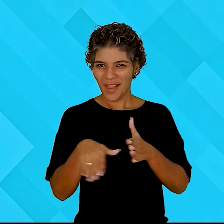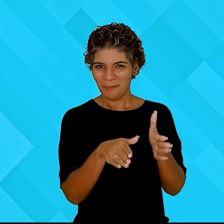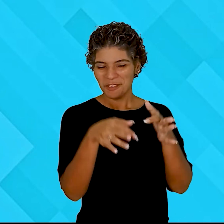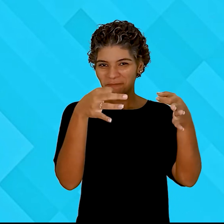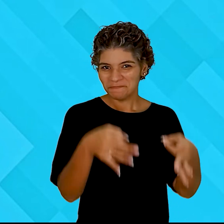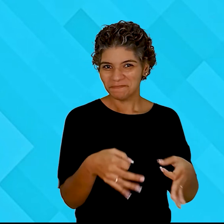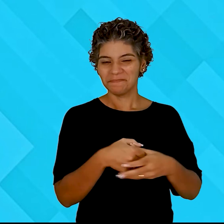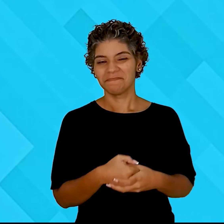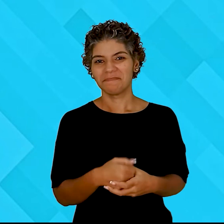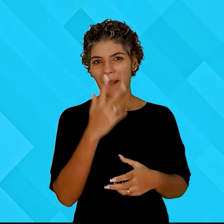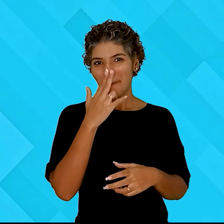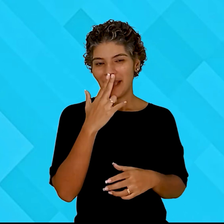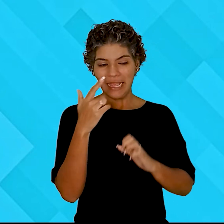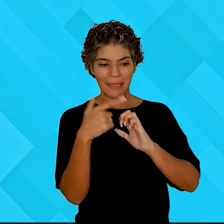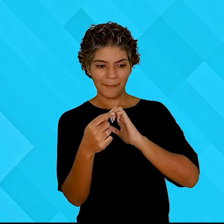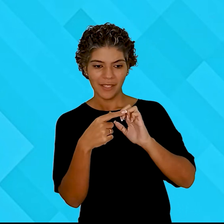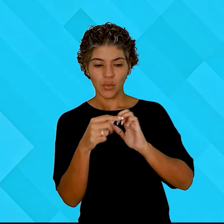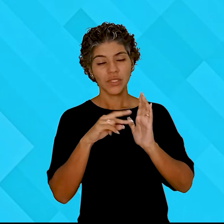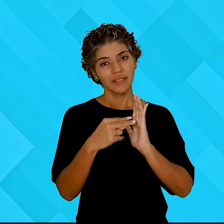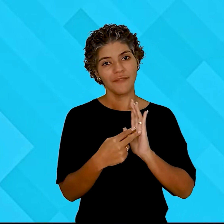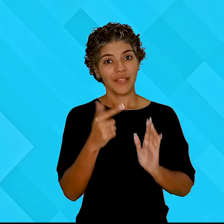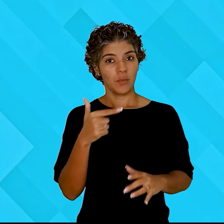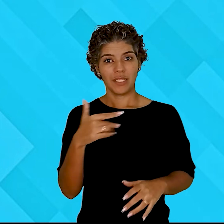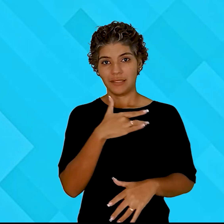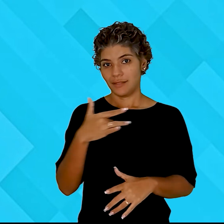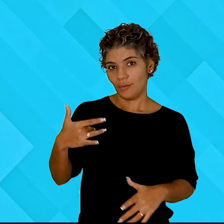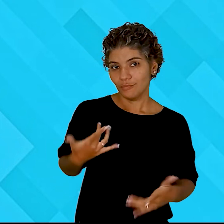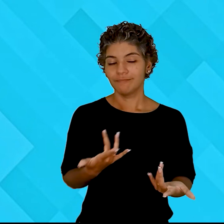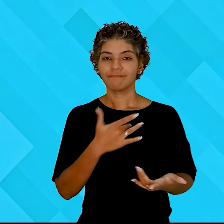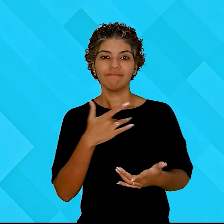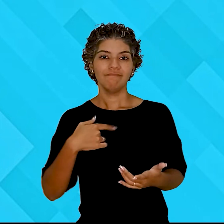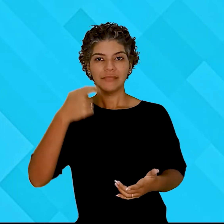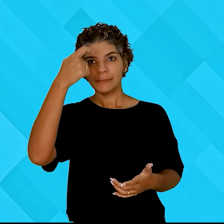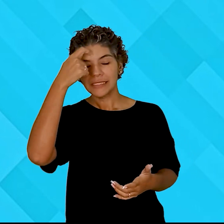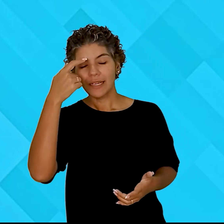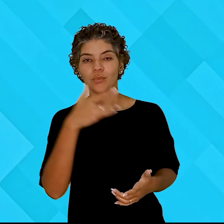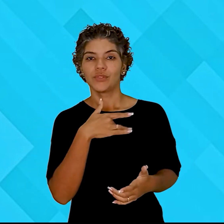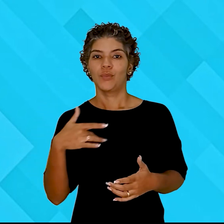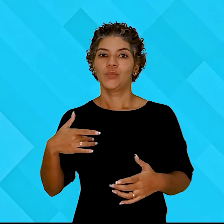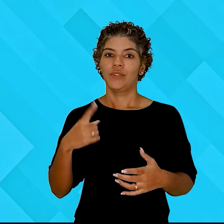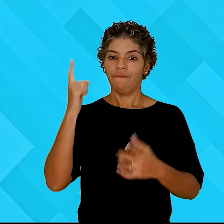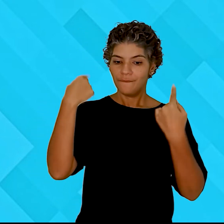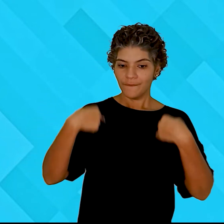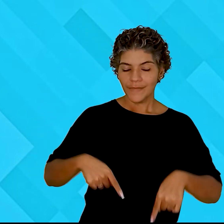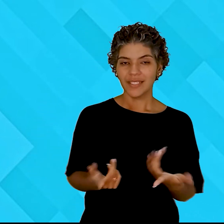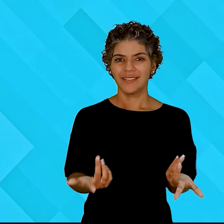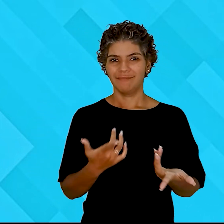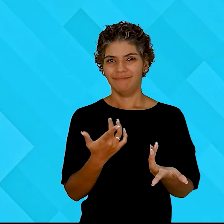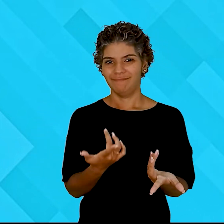saúde, saúde física, saúde mental? Significa que sua vida se resume ao seu trabalho? Então, são diversas questões que a gente tem